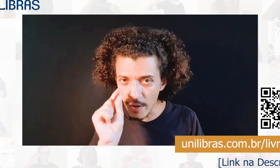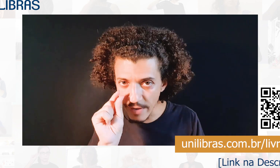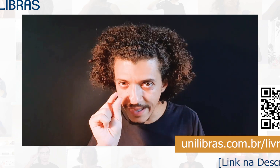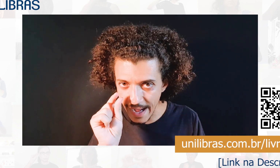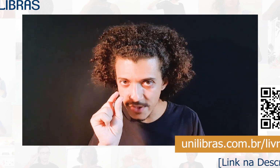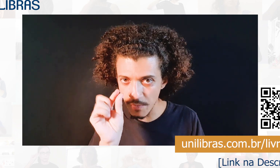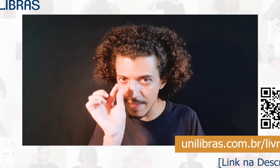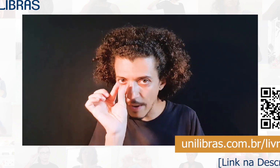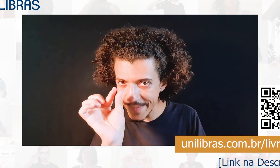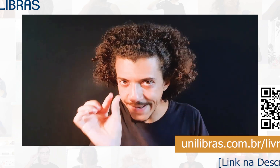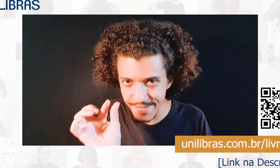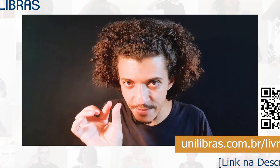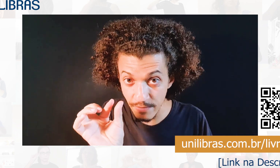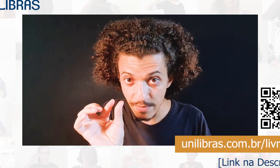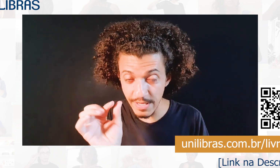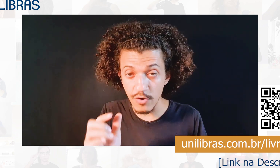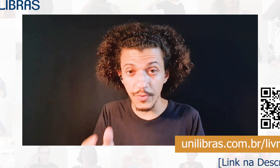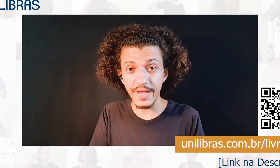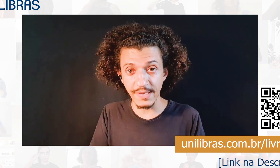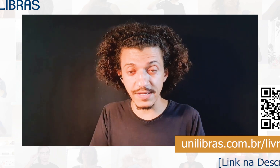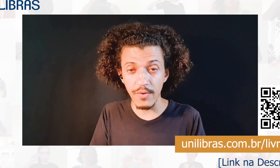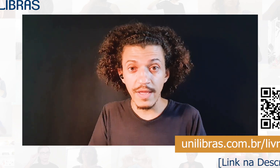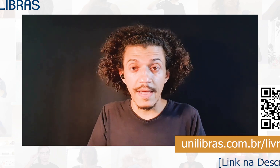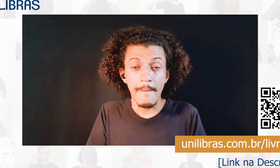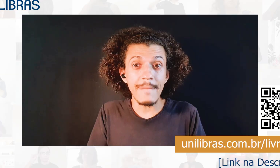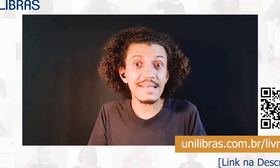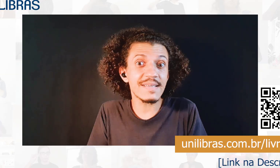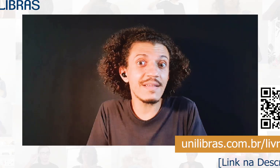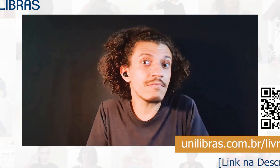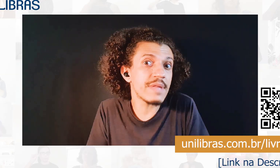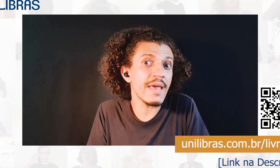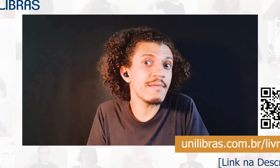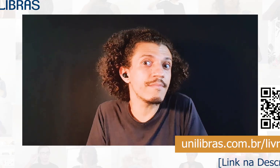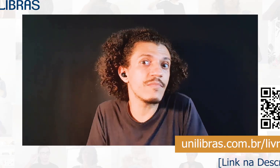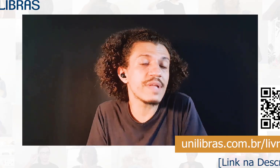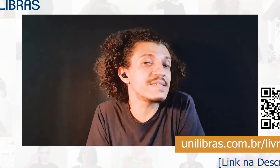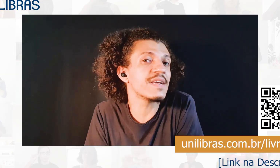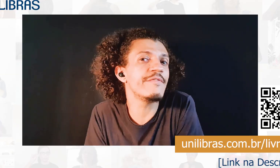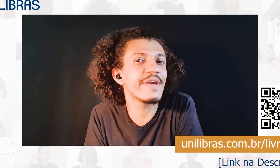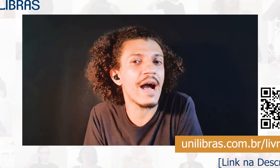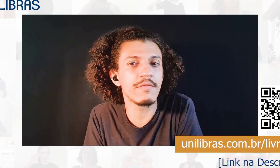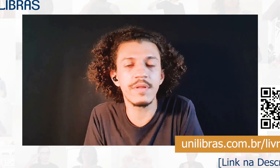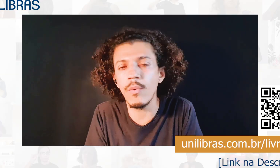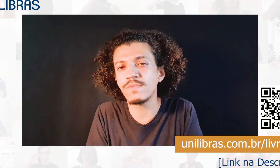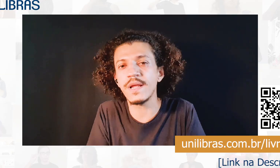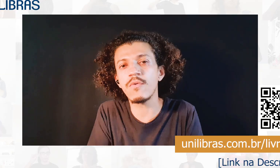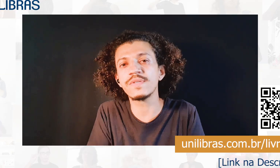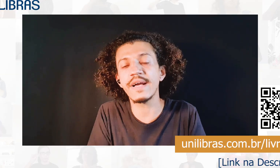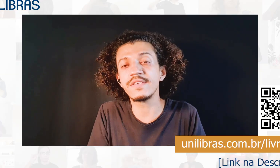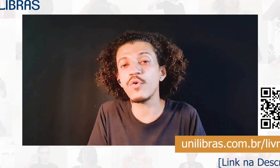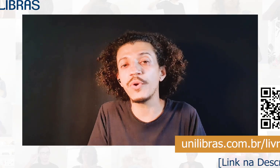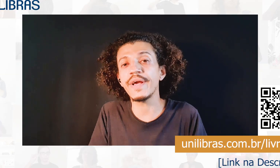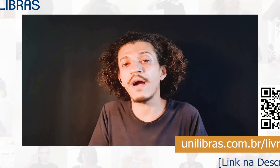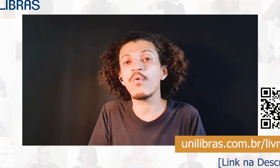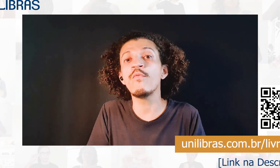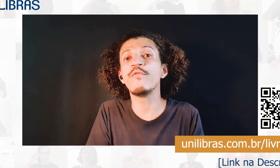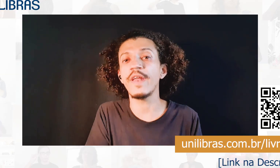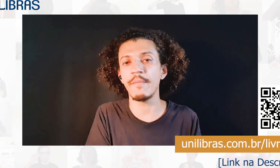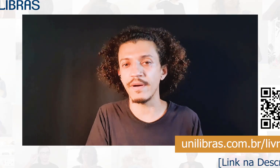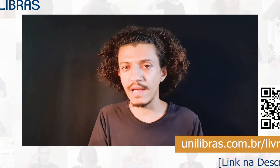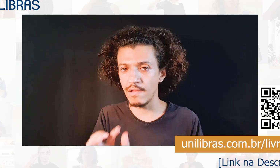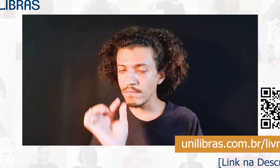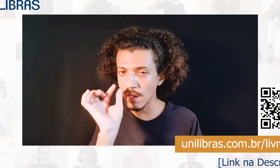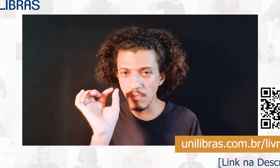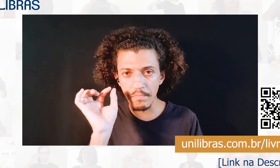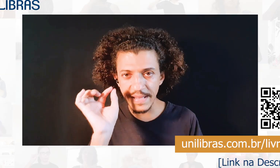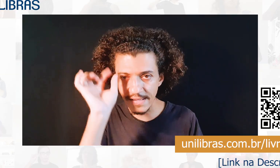a menor unidade, o menor pedacinho da comunicação, mas que não tem significado. Então, você não consegue se comunicar com um